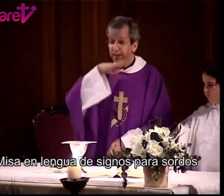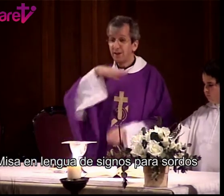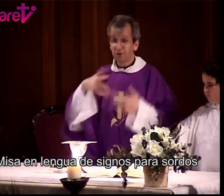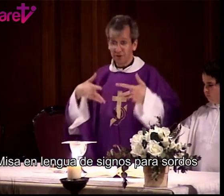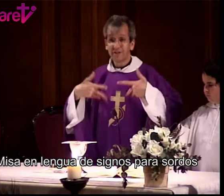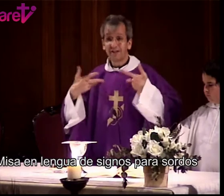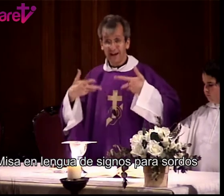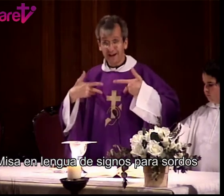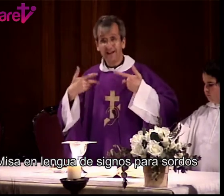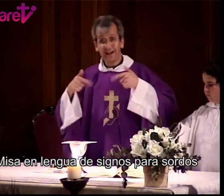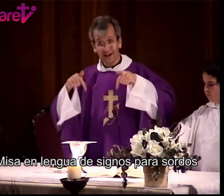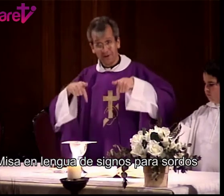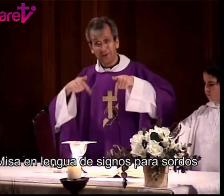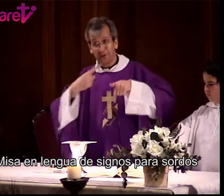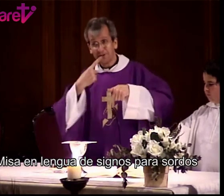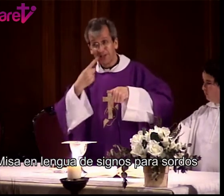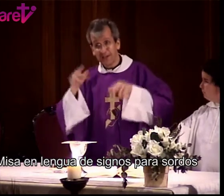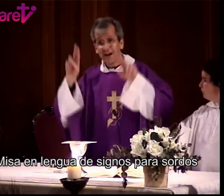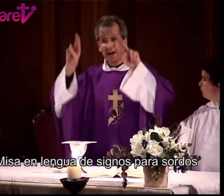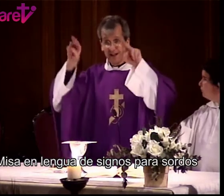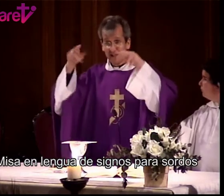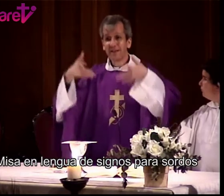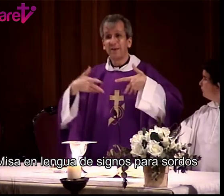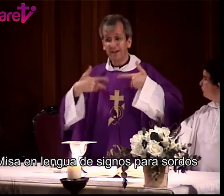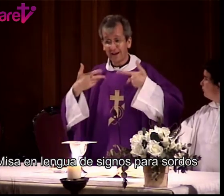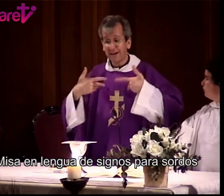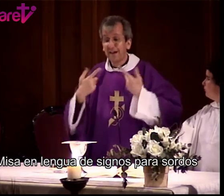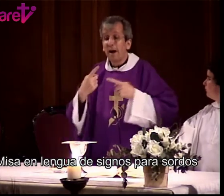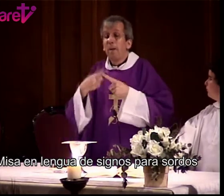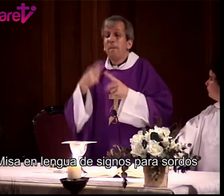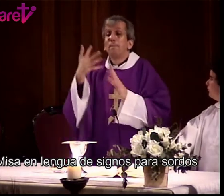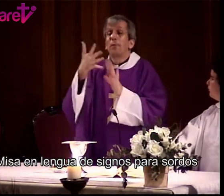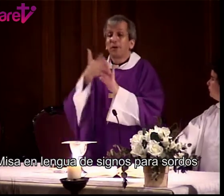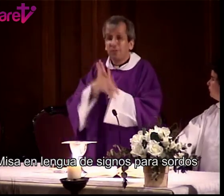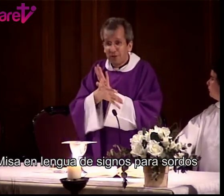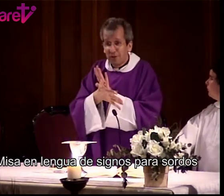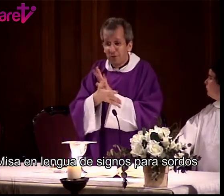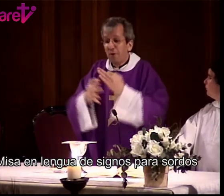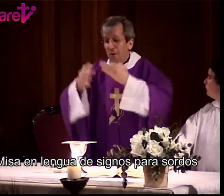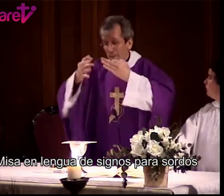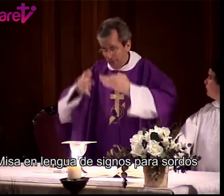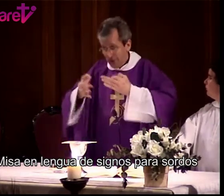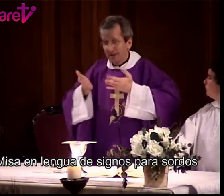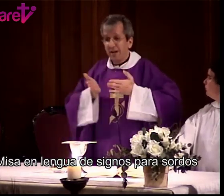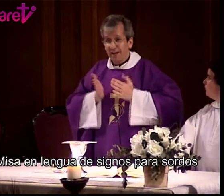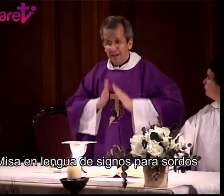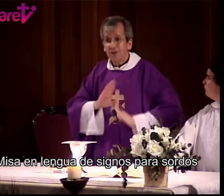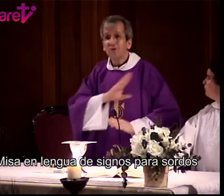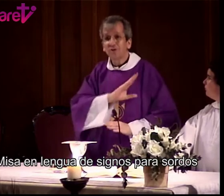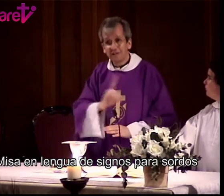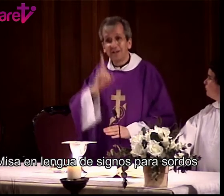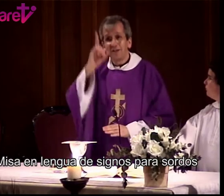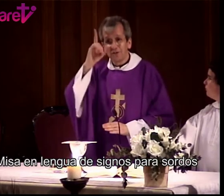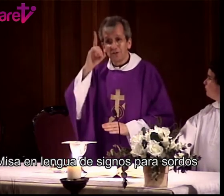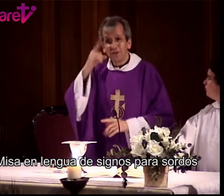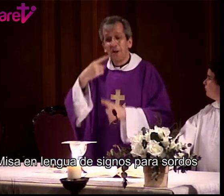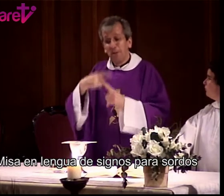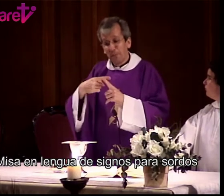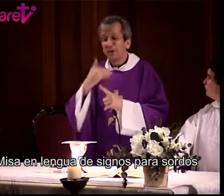Llenos de alegría, hoy os decía el tema de la alegría. ¿Por qué motivo? Por ser hijos de Dios, porque